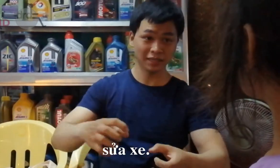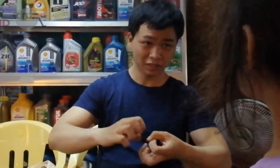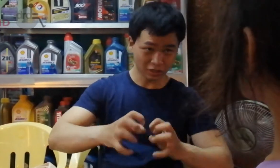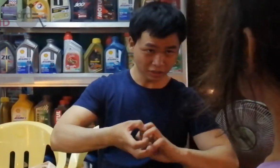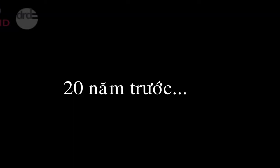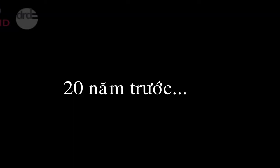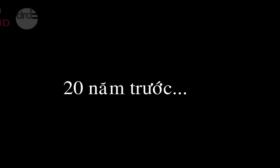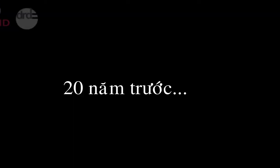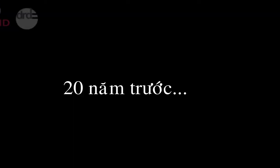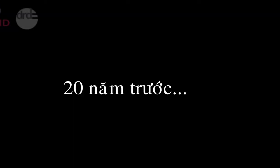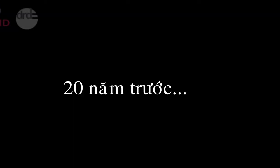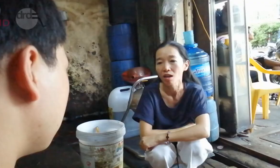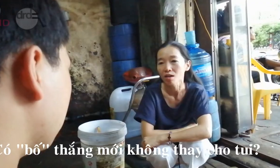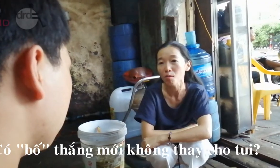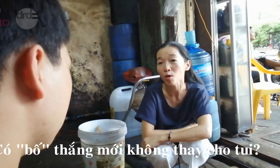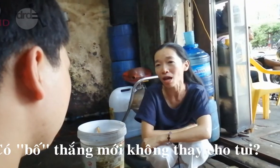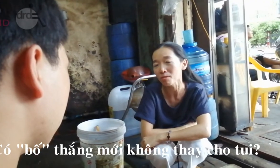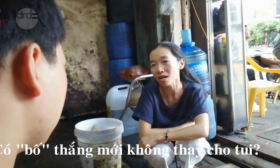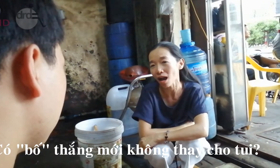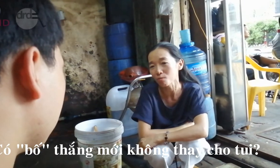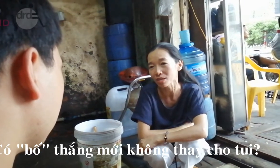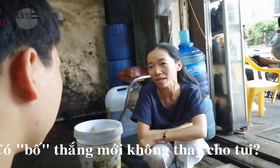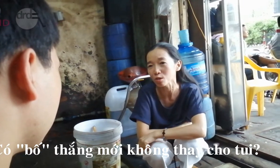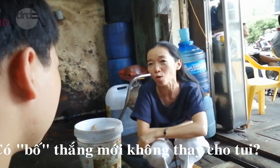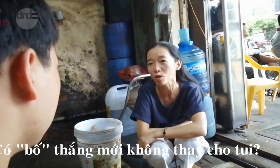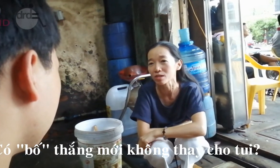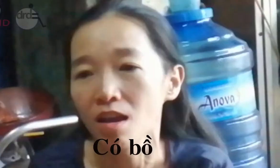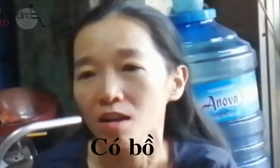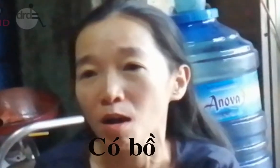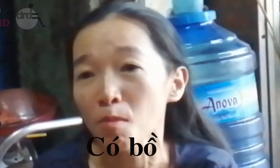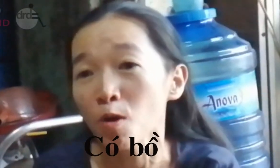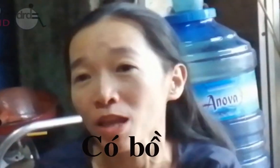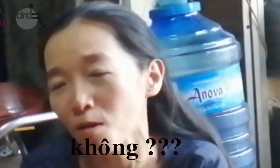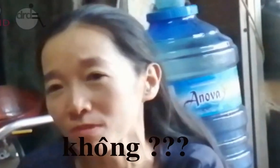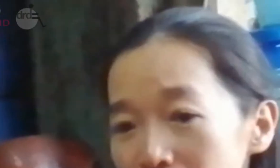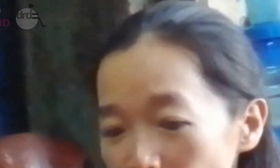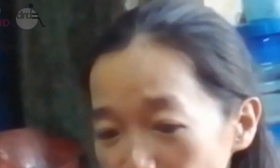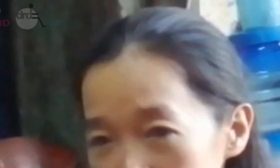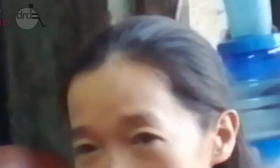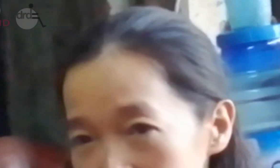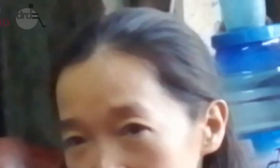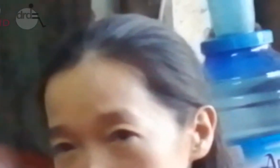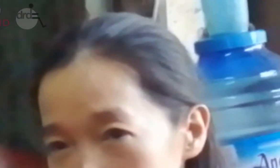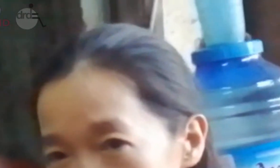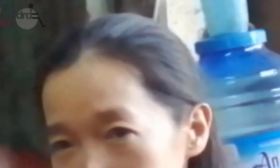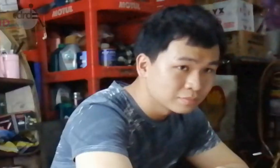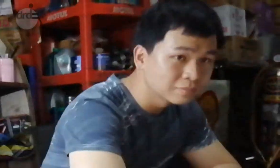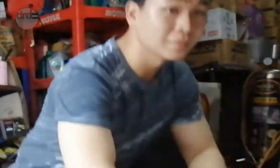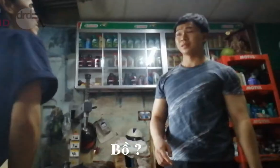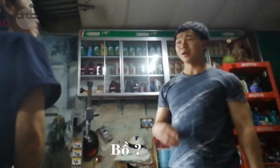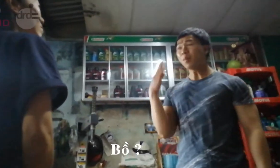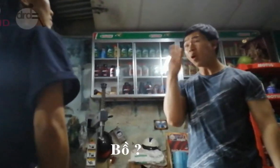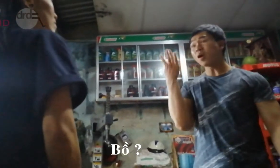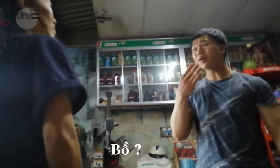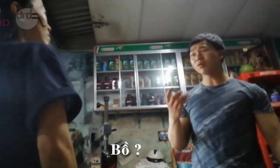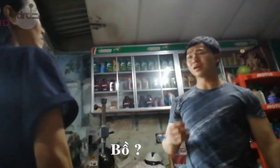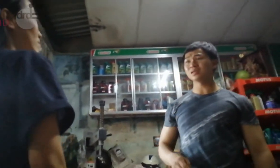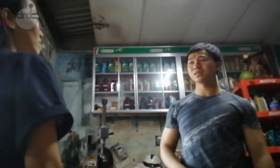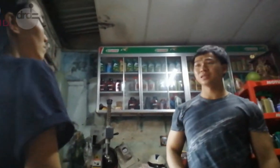mơ, hãy nhắm mắt lại có những nỗi buồn chợt tìm về